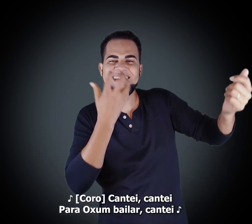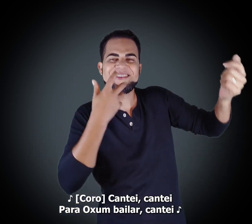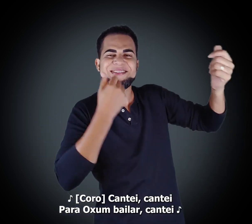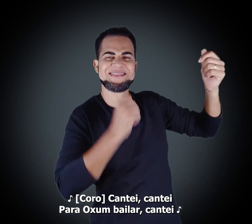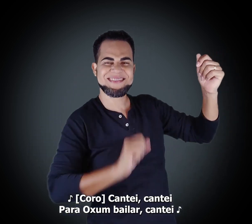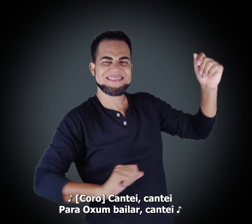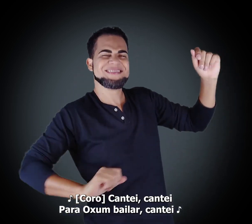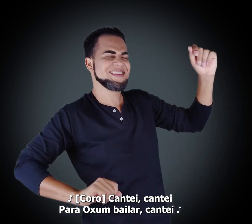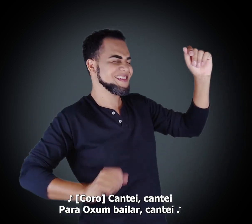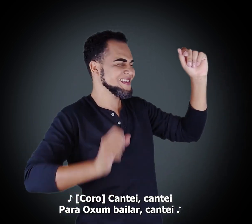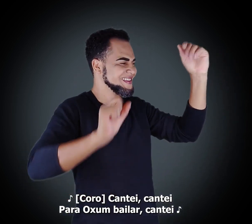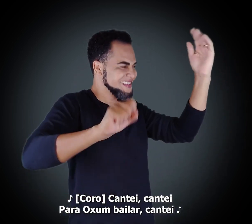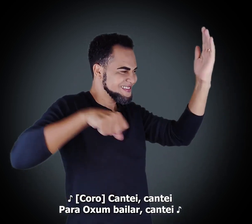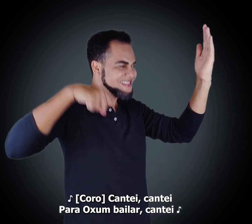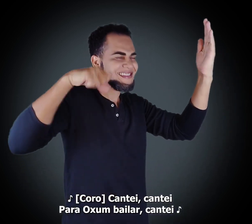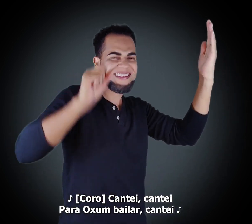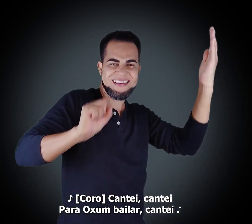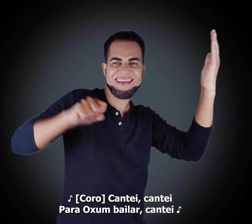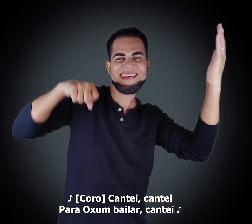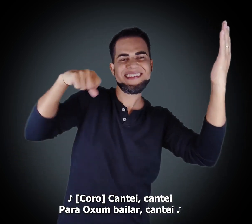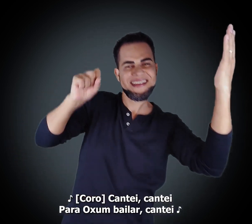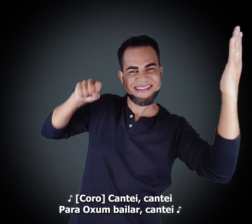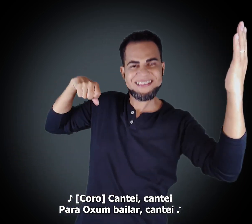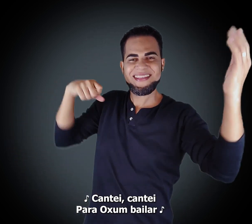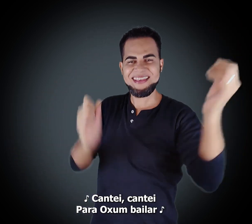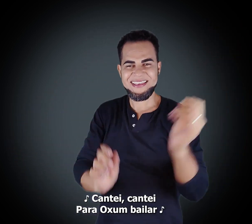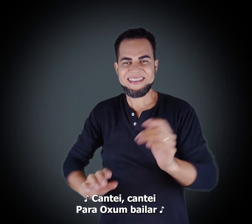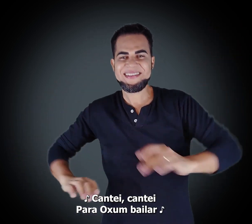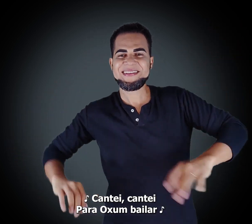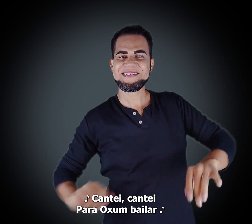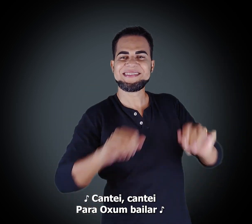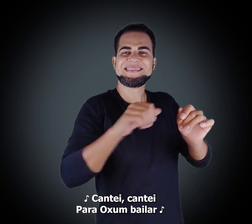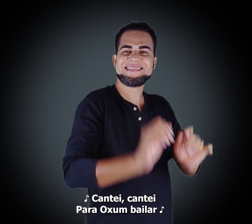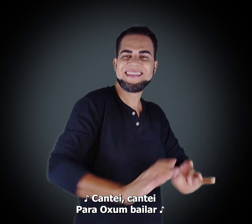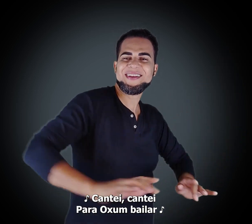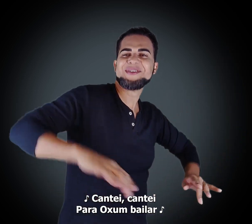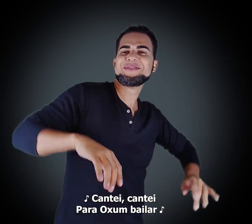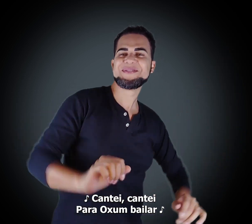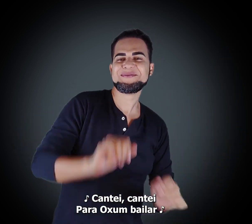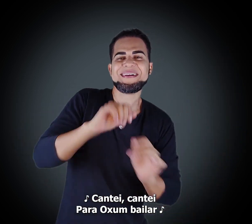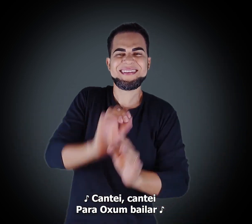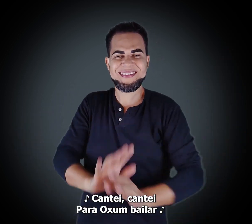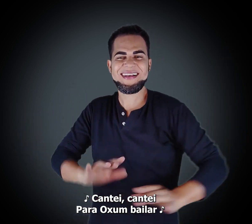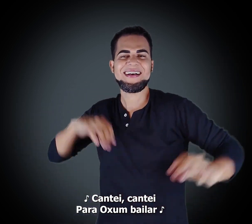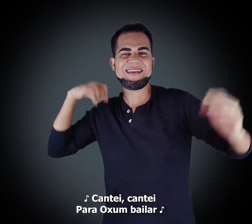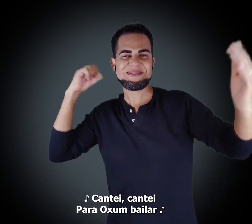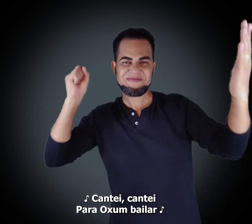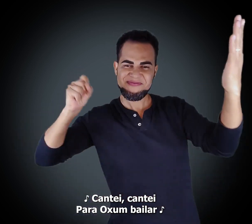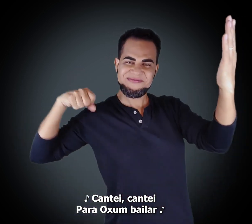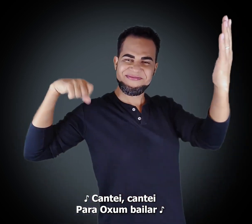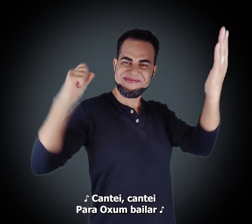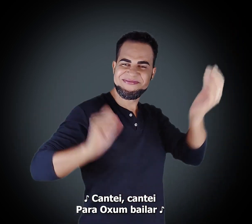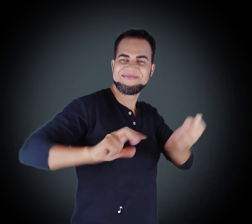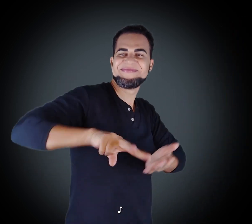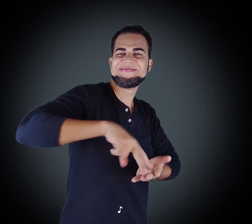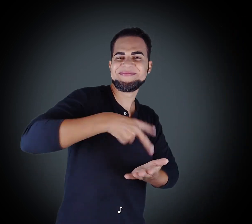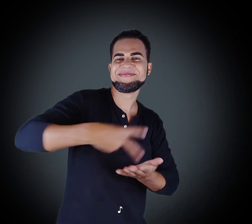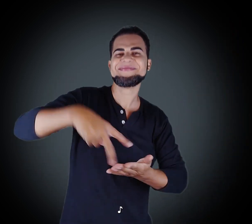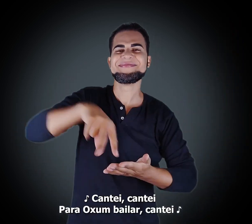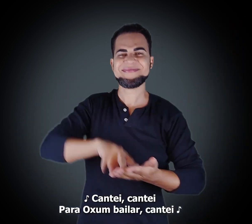cantei, cantei pra Oxum bailar. Cantei, cantei, cantei pra Oxum bailar.